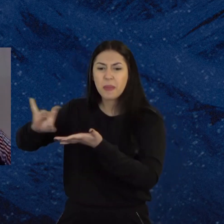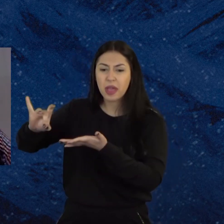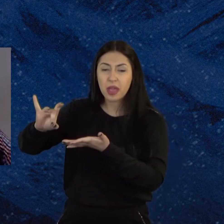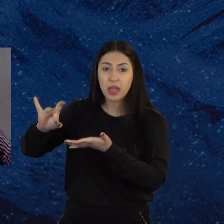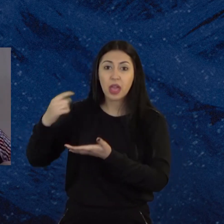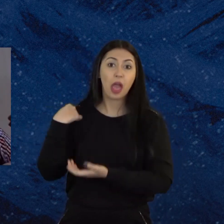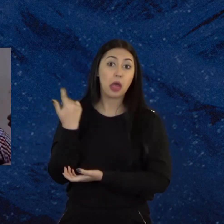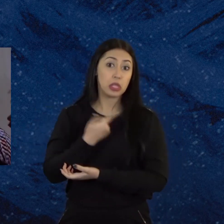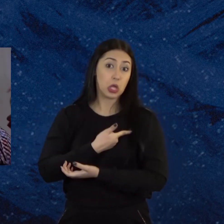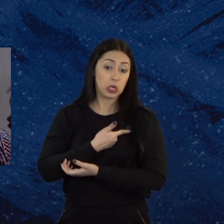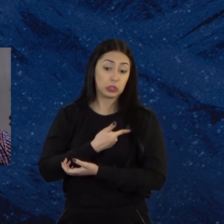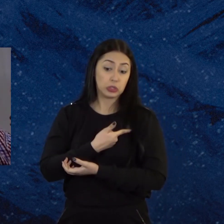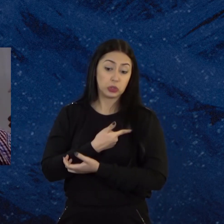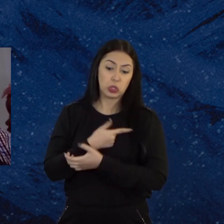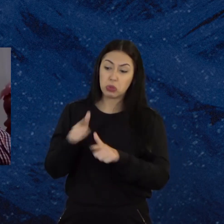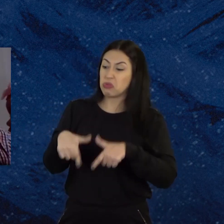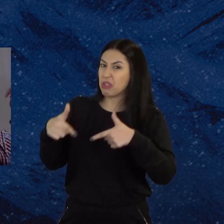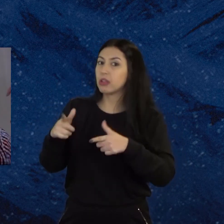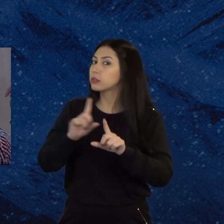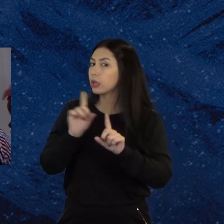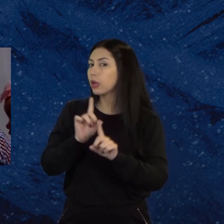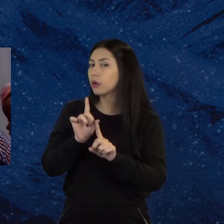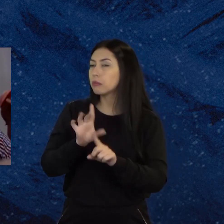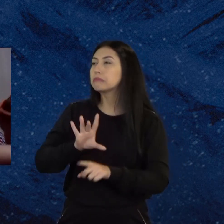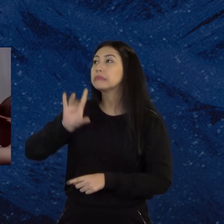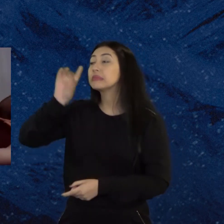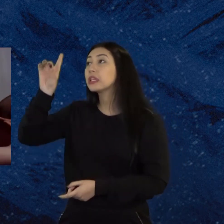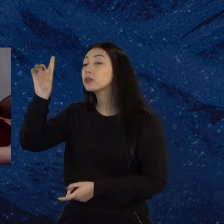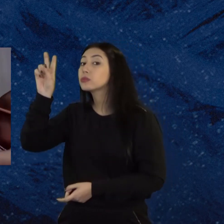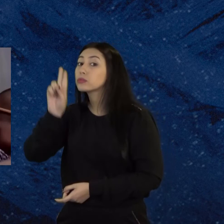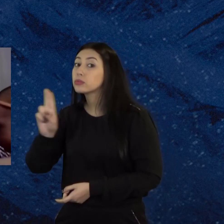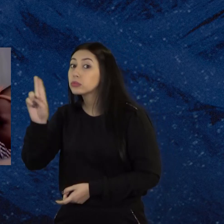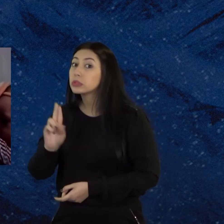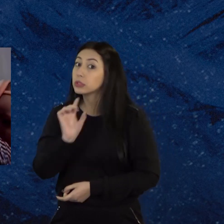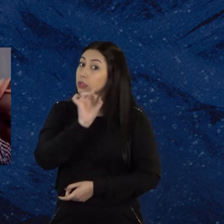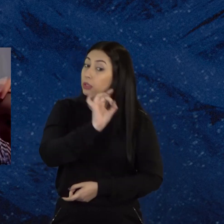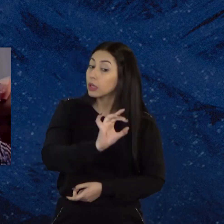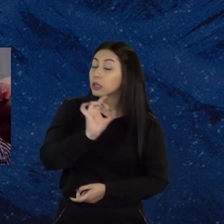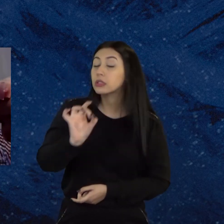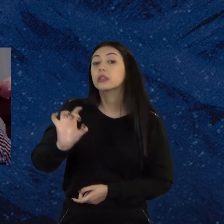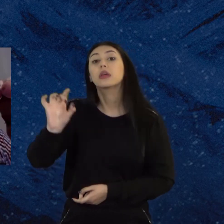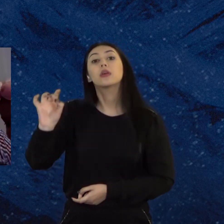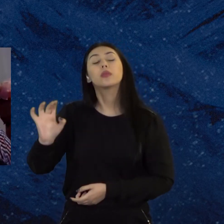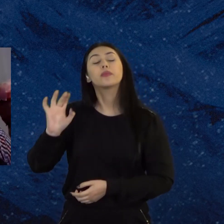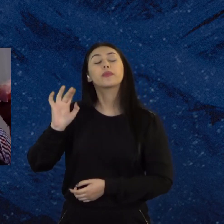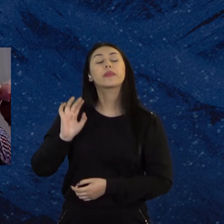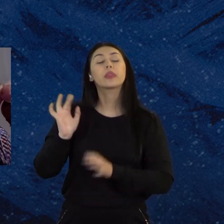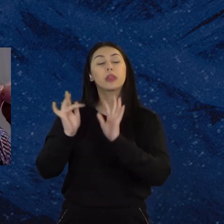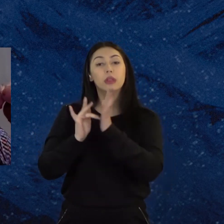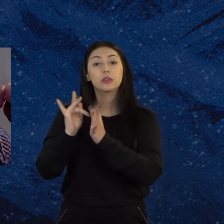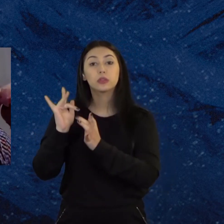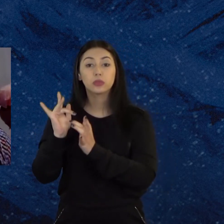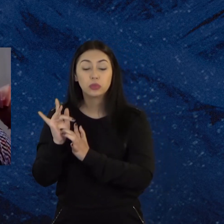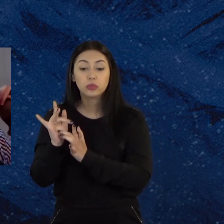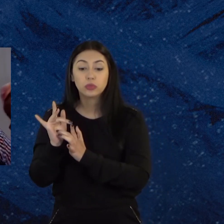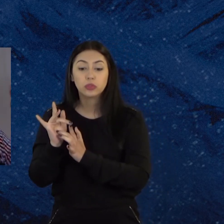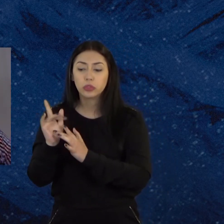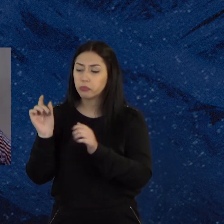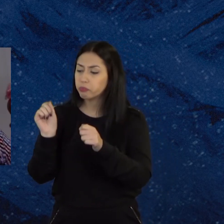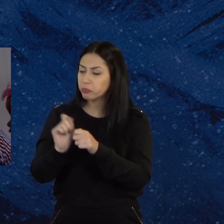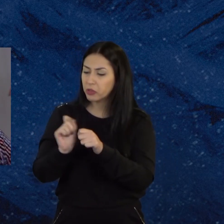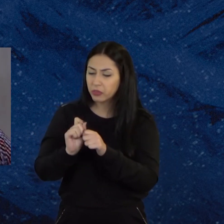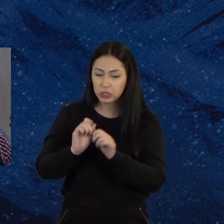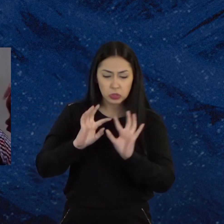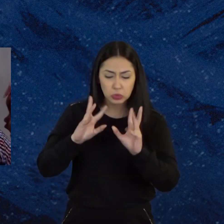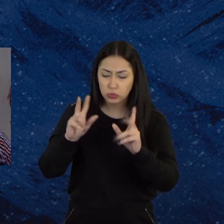por nós. É por meio de nós, mas não é por nós, né? É pelo nosso Senhor. O Senhor Jesus ali, ele fez tudo o